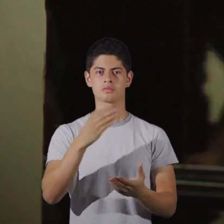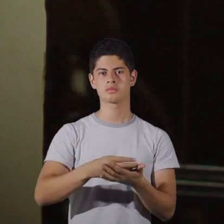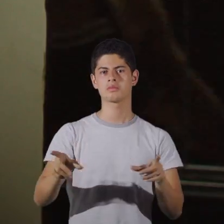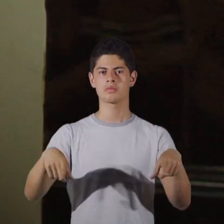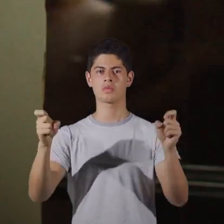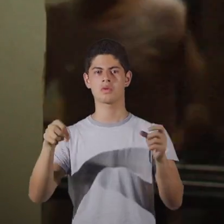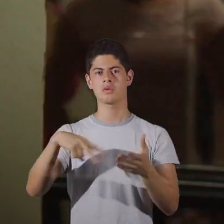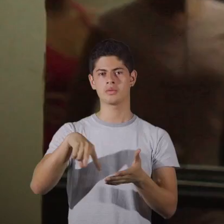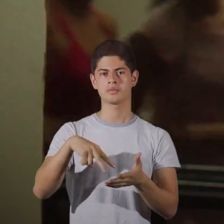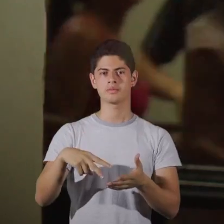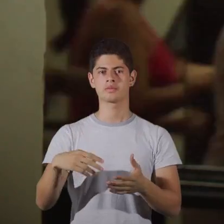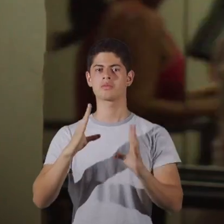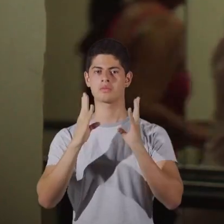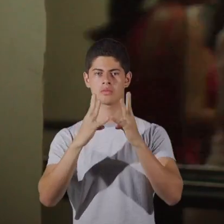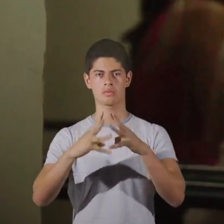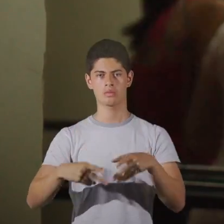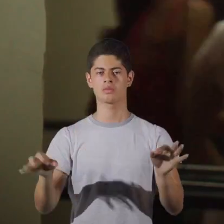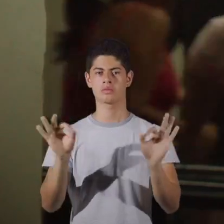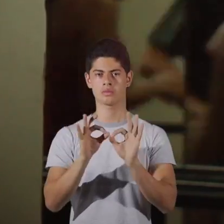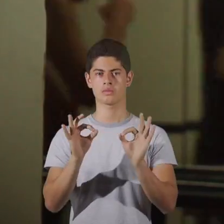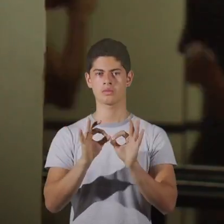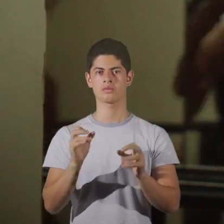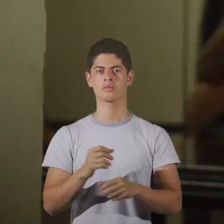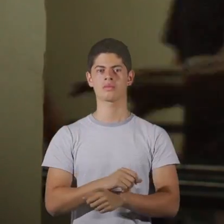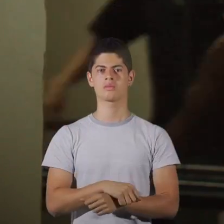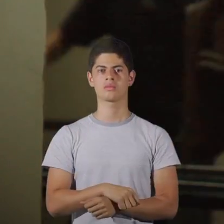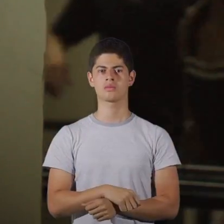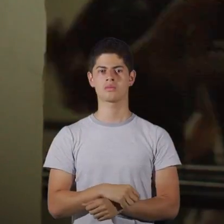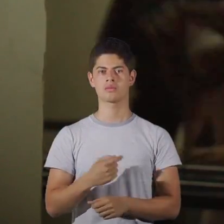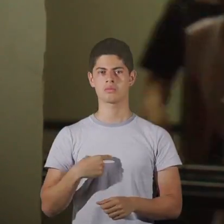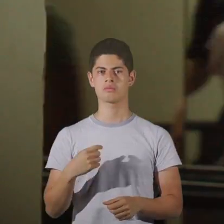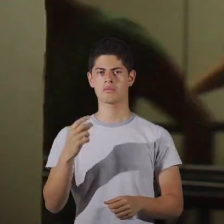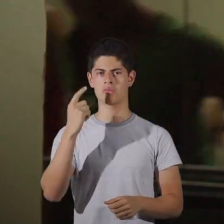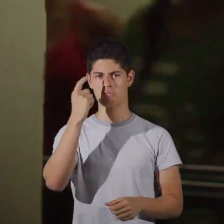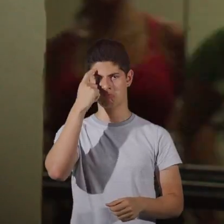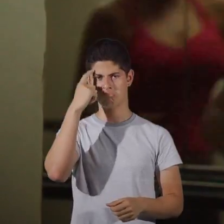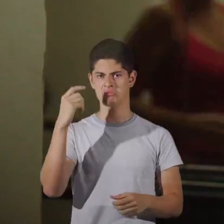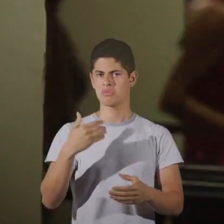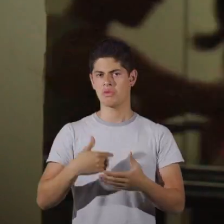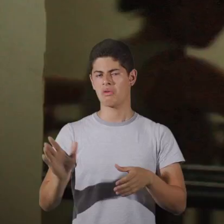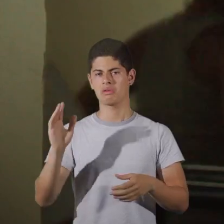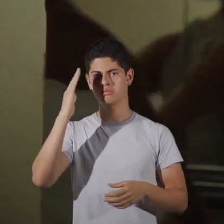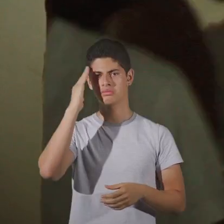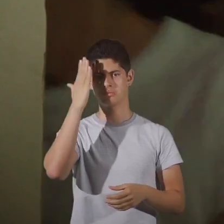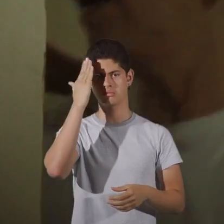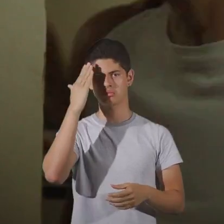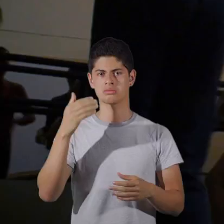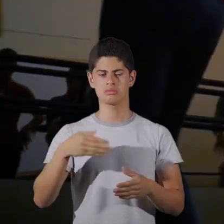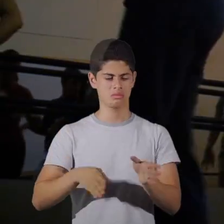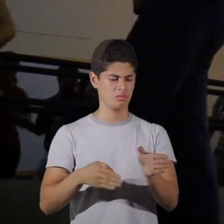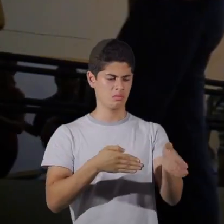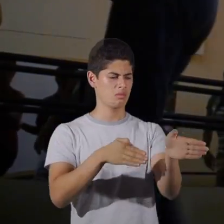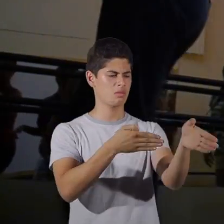un momentico sin hacerlo por organizar el equipo o algo, él se inventa los pasos, nosotros los seguimos, es una coordinación